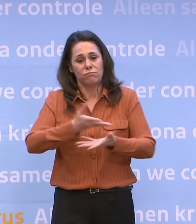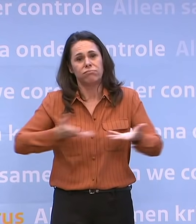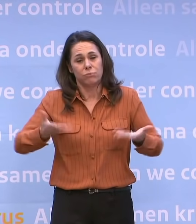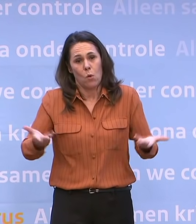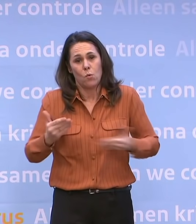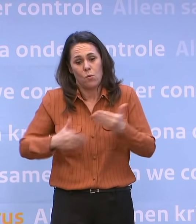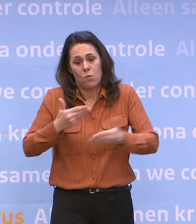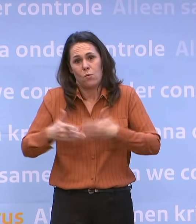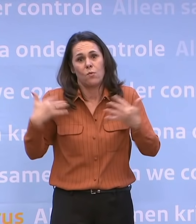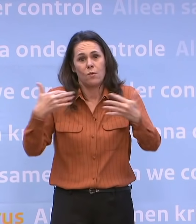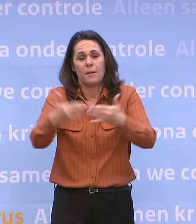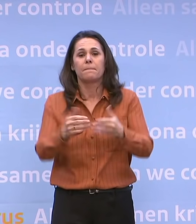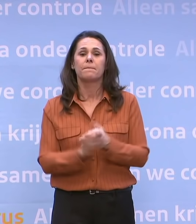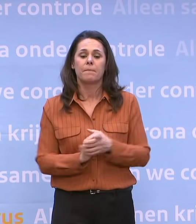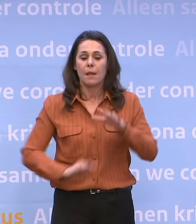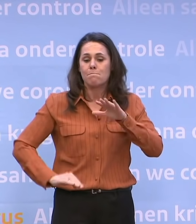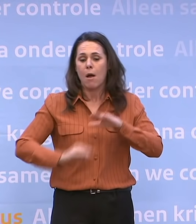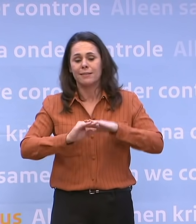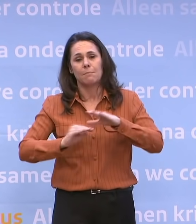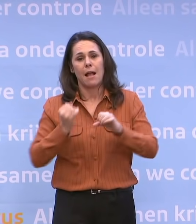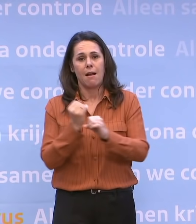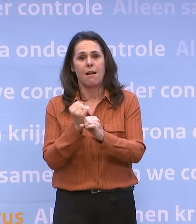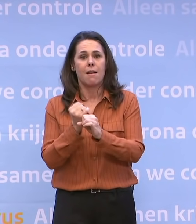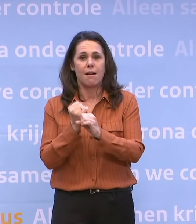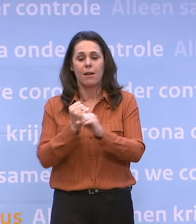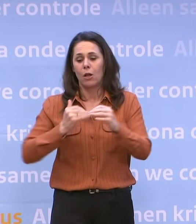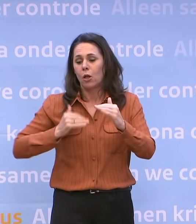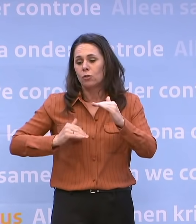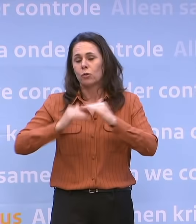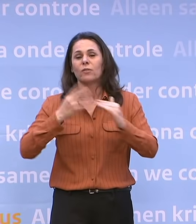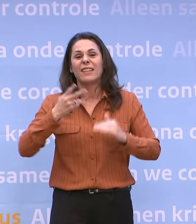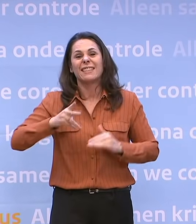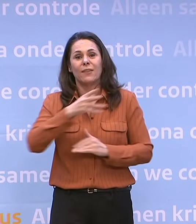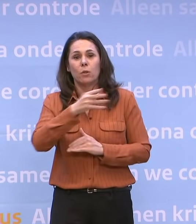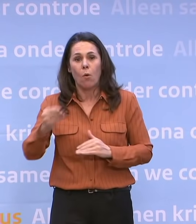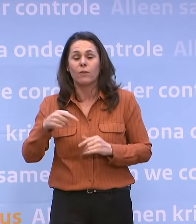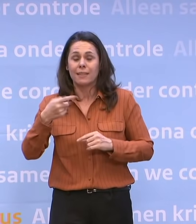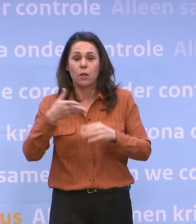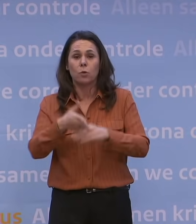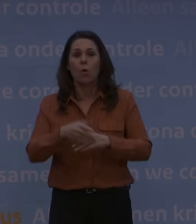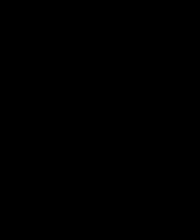komende tijd. Verder maximeren, tot in ieder geval die 2400 en daarna weer door. Het beeld wordt zwart.